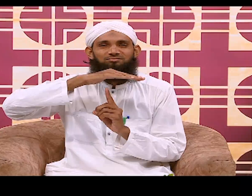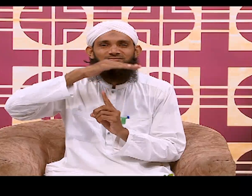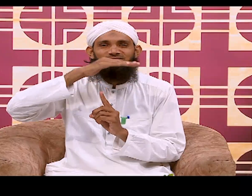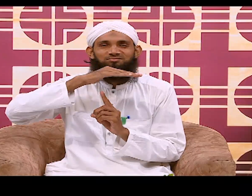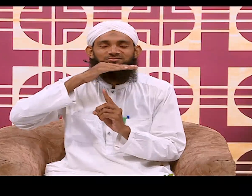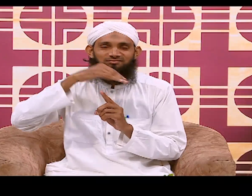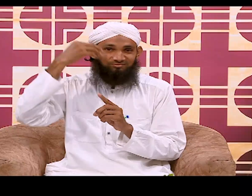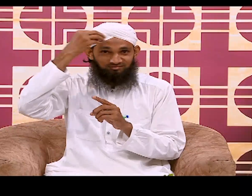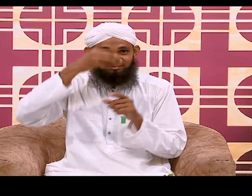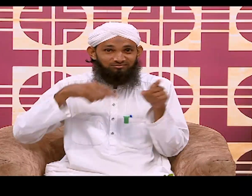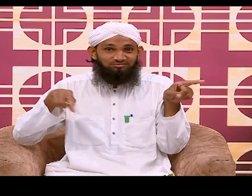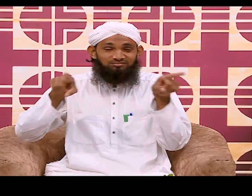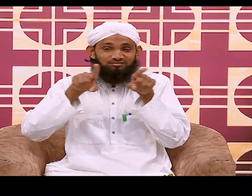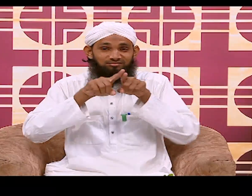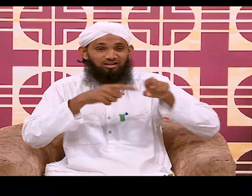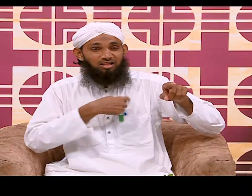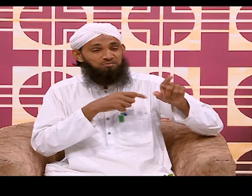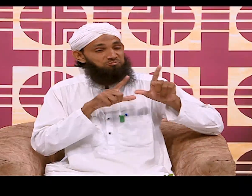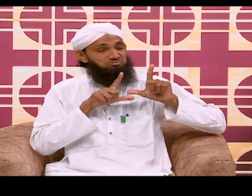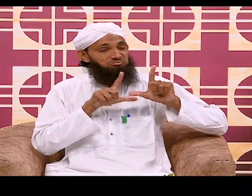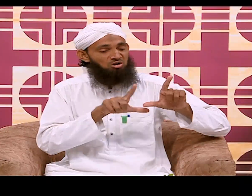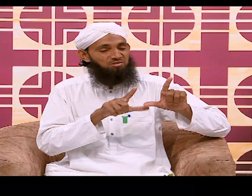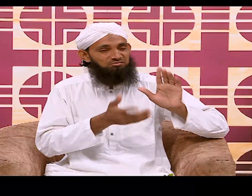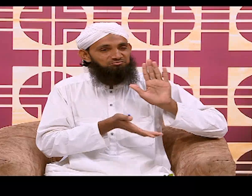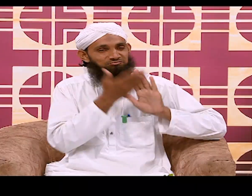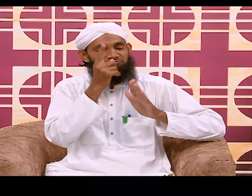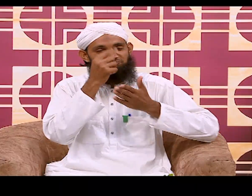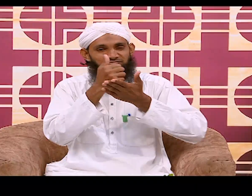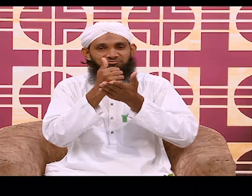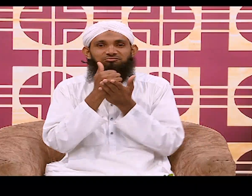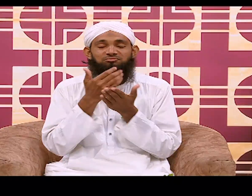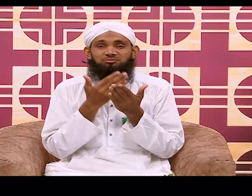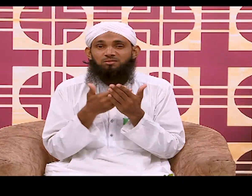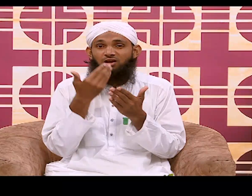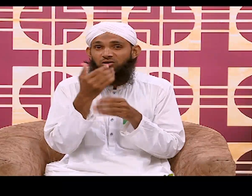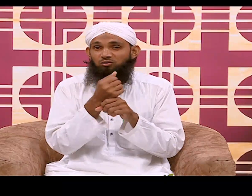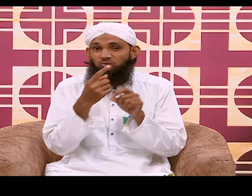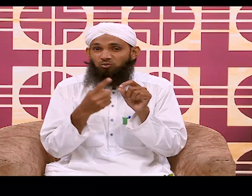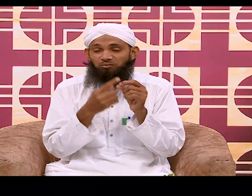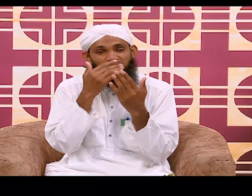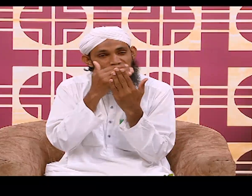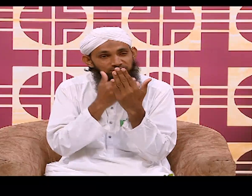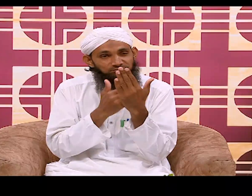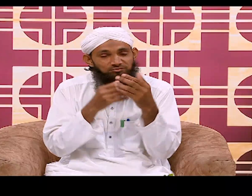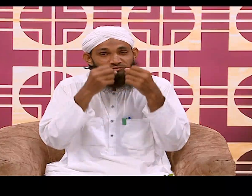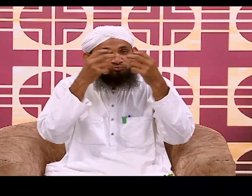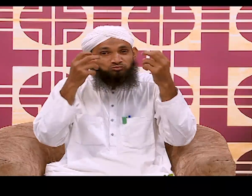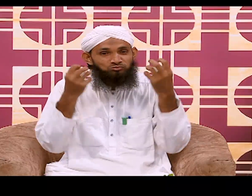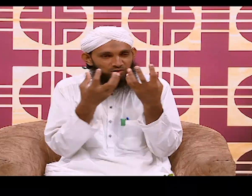اللہ علیہ کے ساتھ دل کی گہرائیوں سے اظہار محبت کرنے، آپ کی سیرت پاک سے روشنی حاصل کرنے